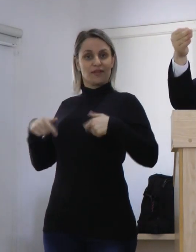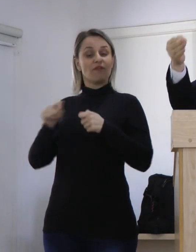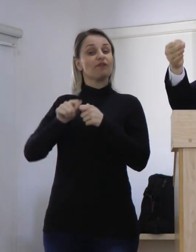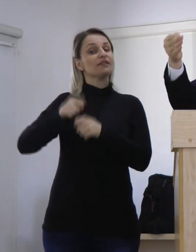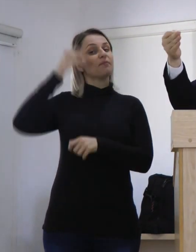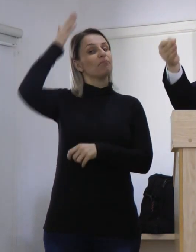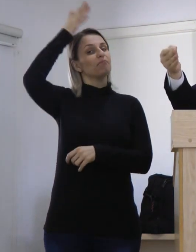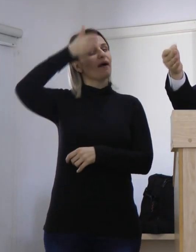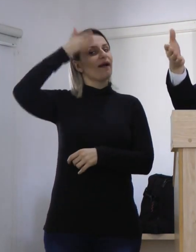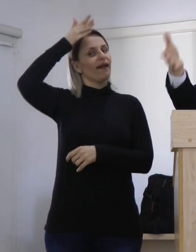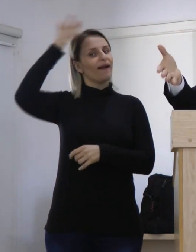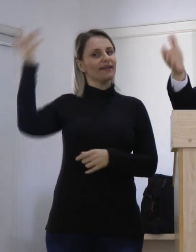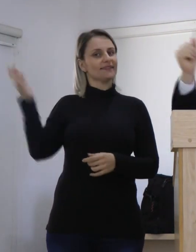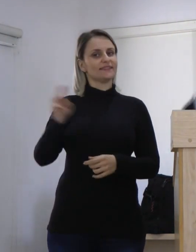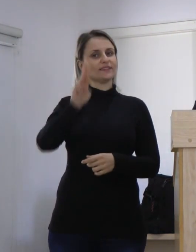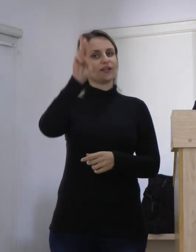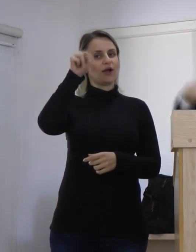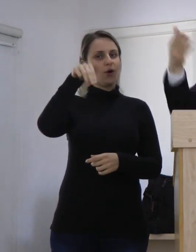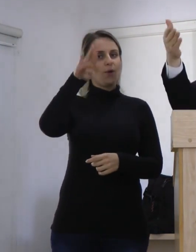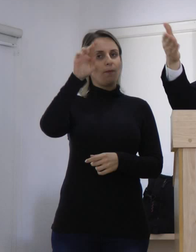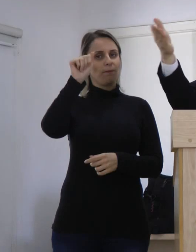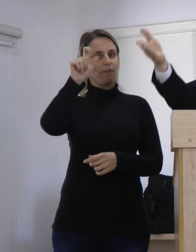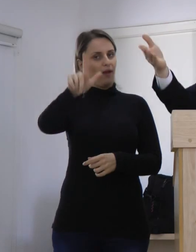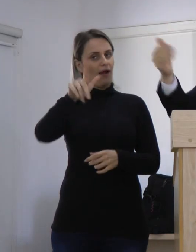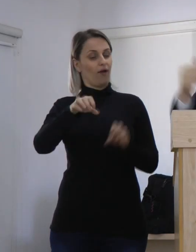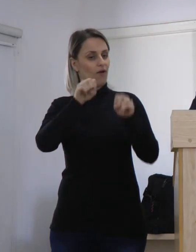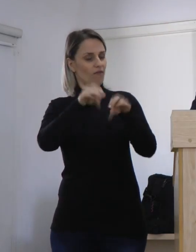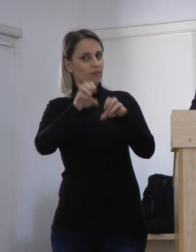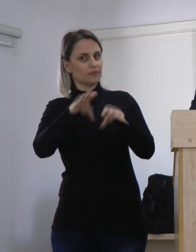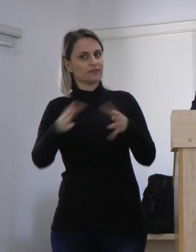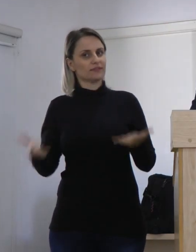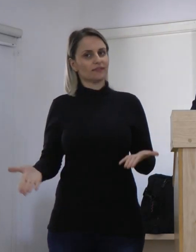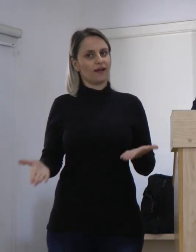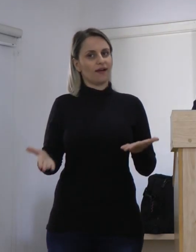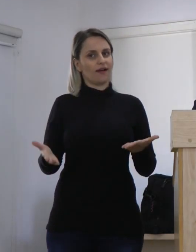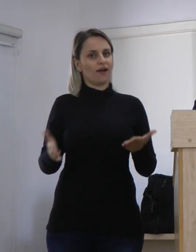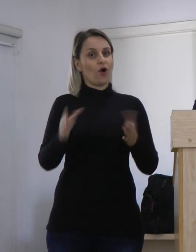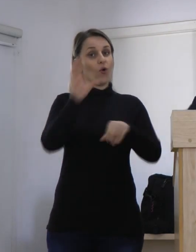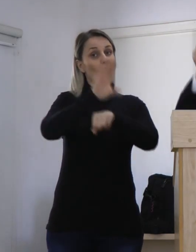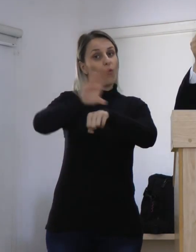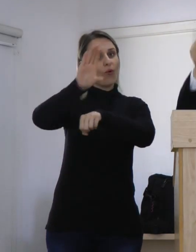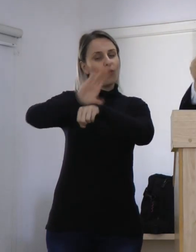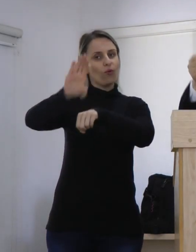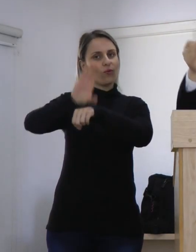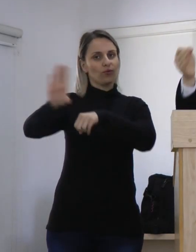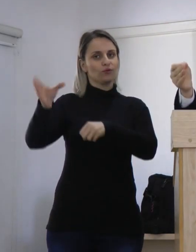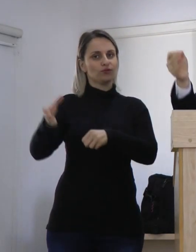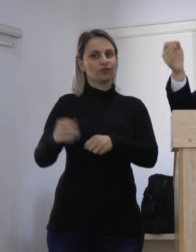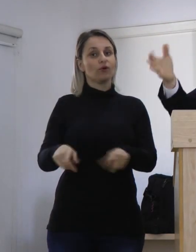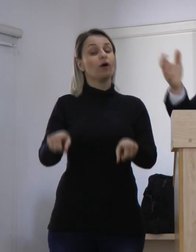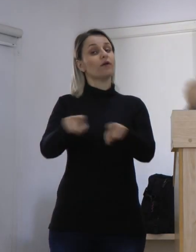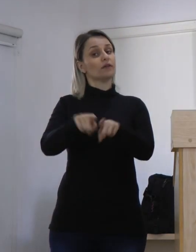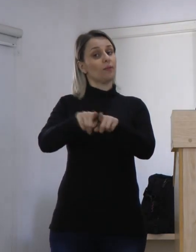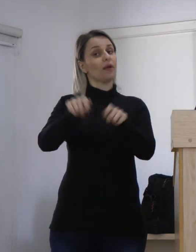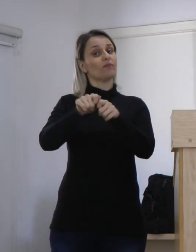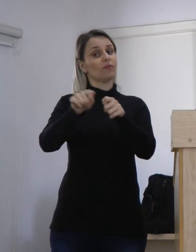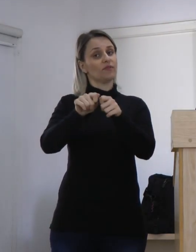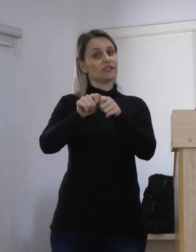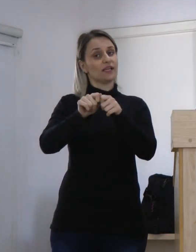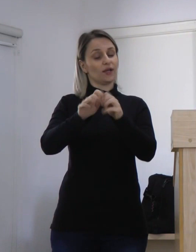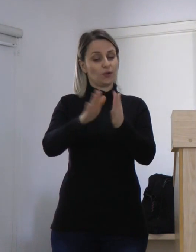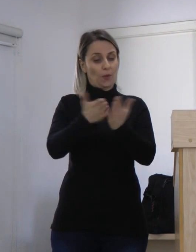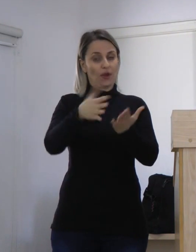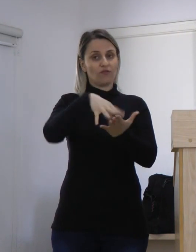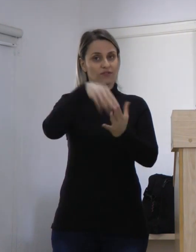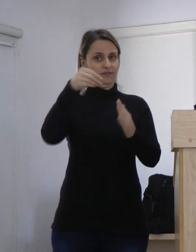estudo sistematizado da doutrina espírita no umbral. As inscrições já estão abertas. Vamos fazer culto do Evangelho no lar, no